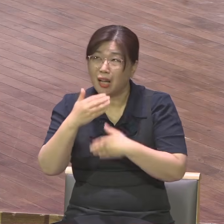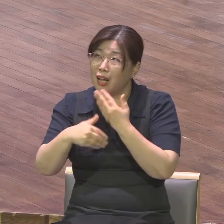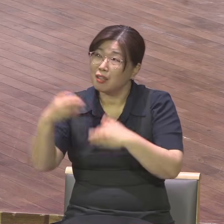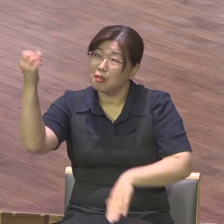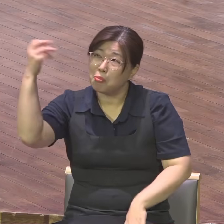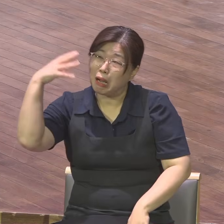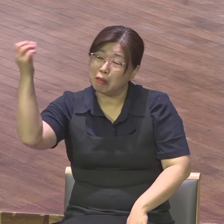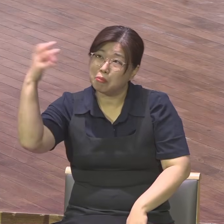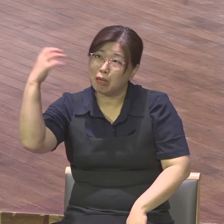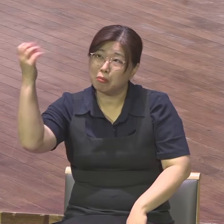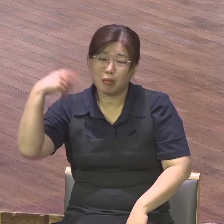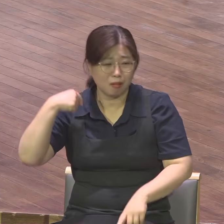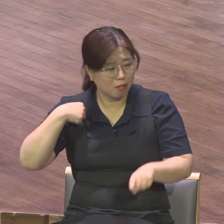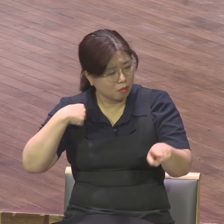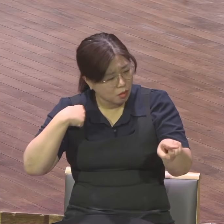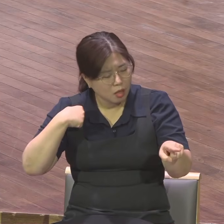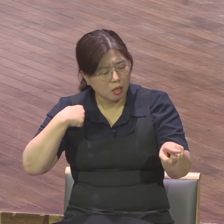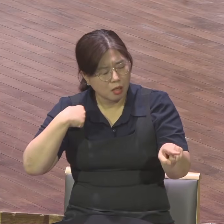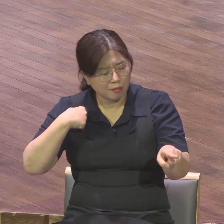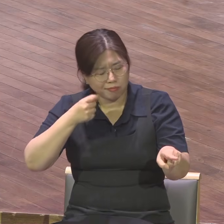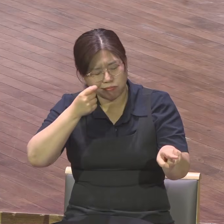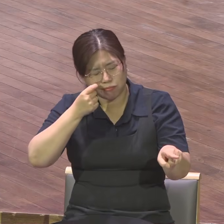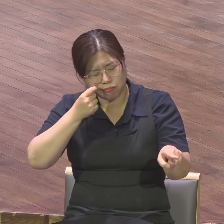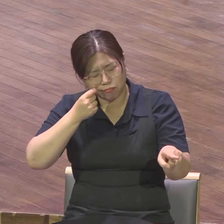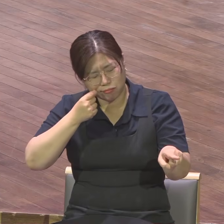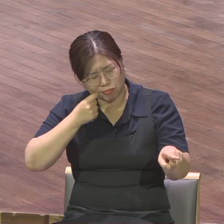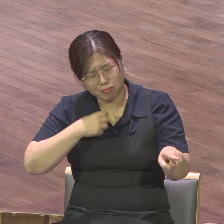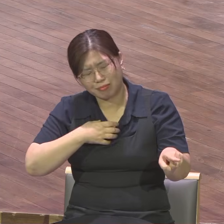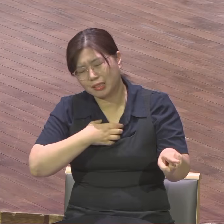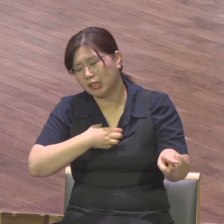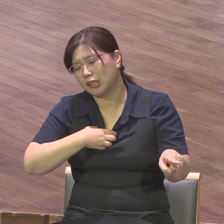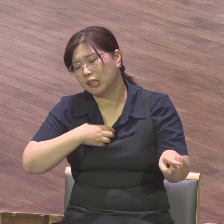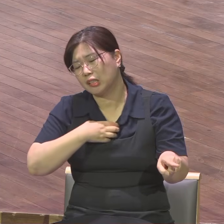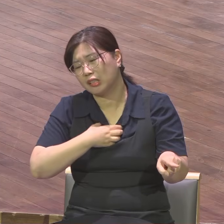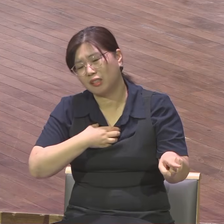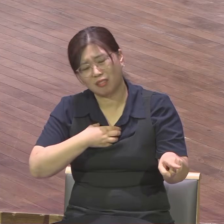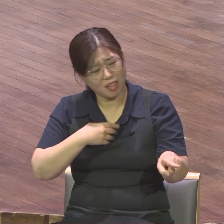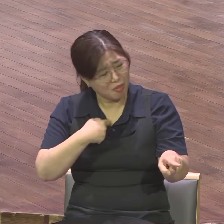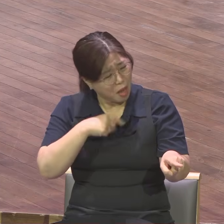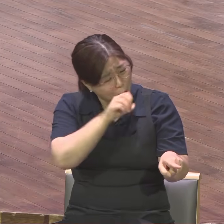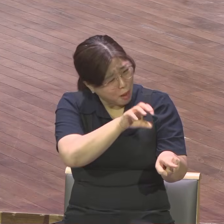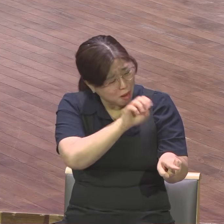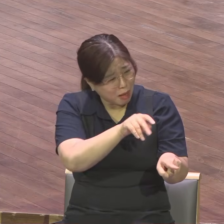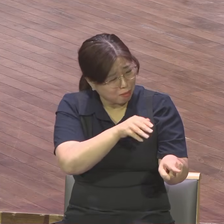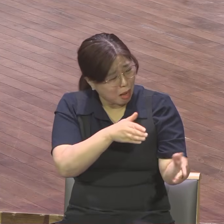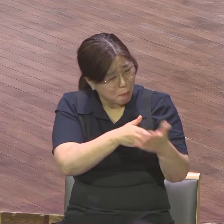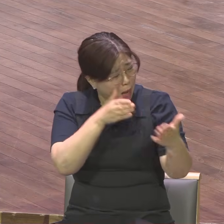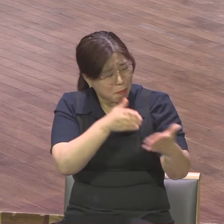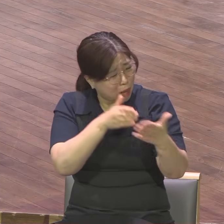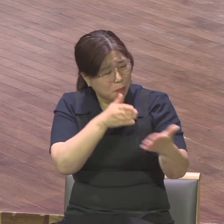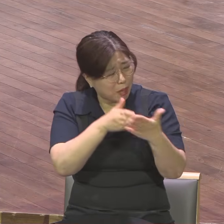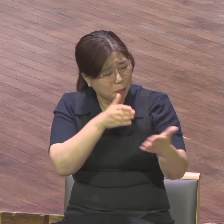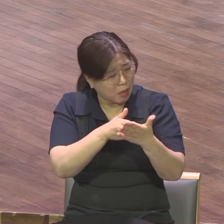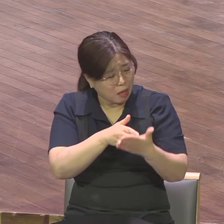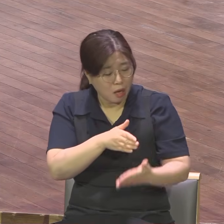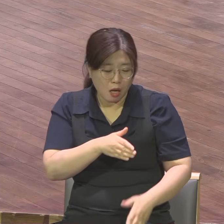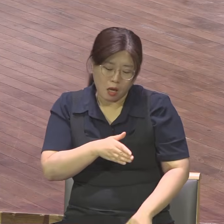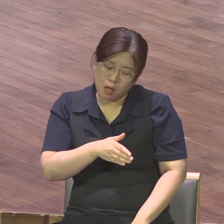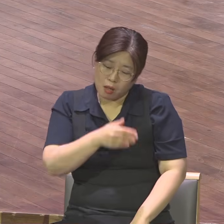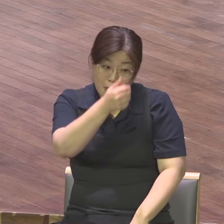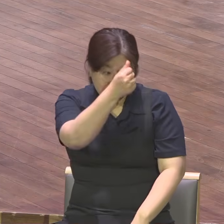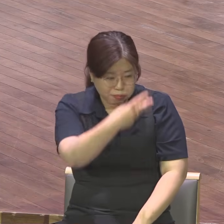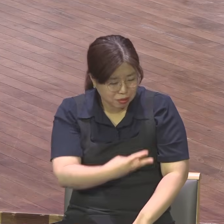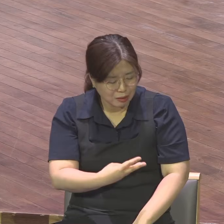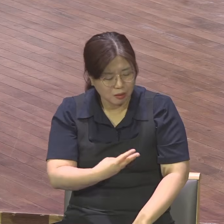그들을 원망하는 대신에 눈물의 선지자답게 그 별칭이 눈물의 선지자잖아요.